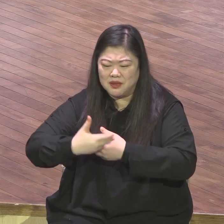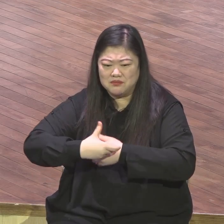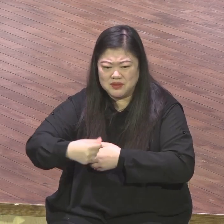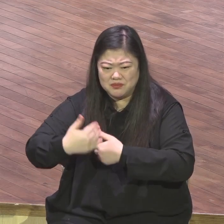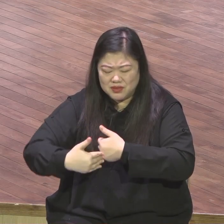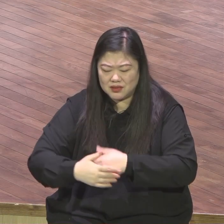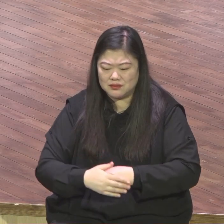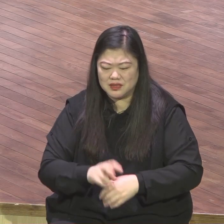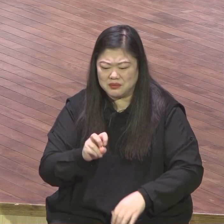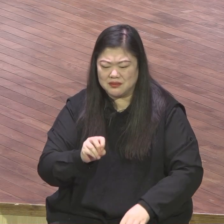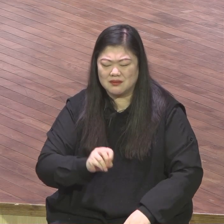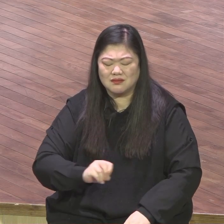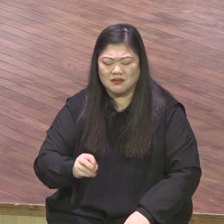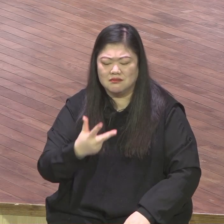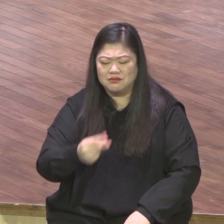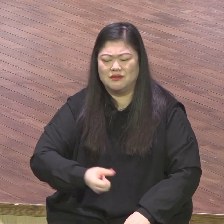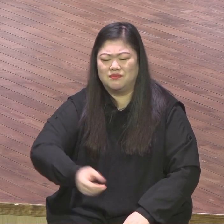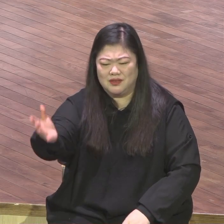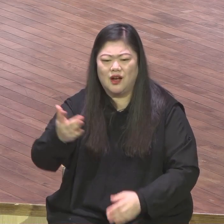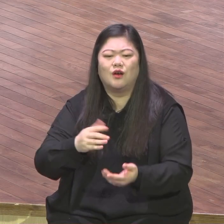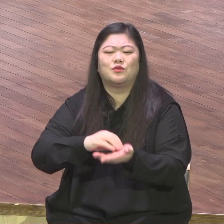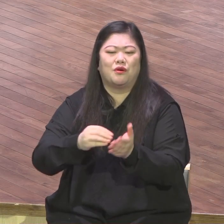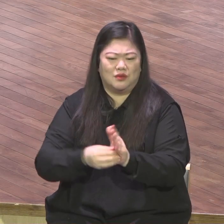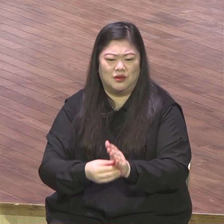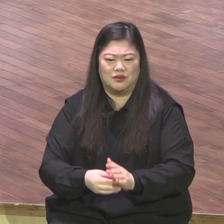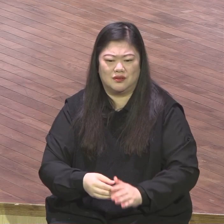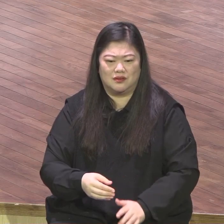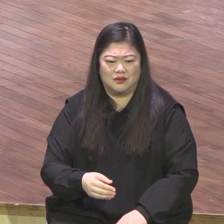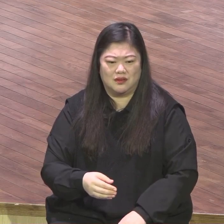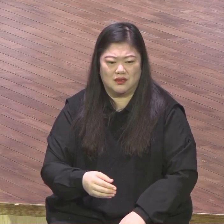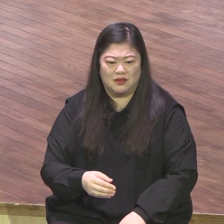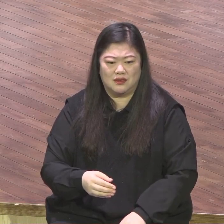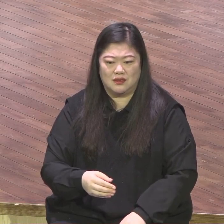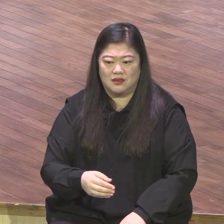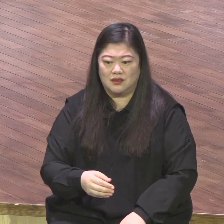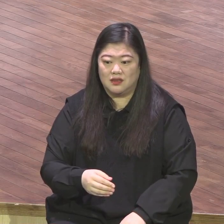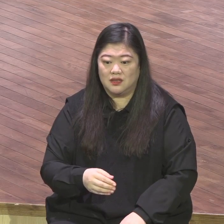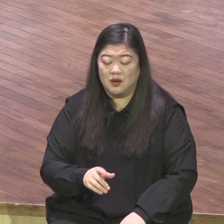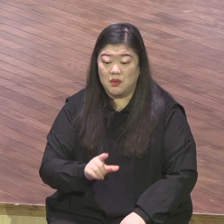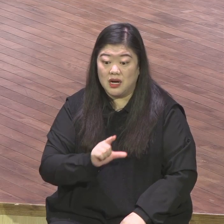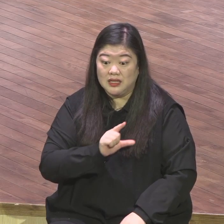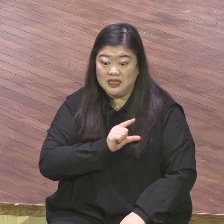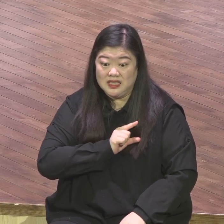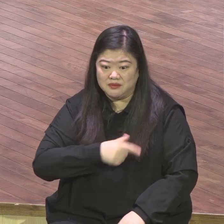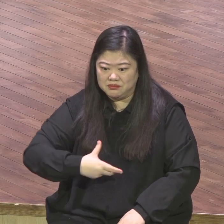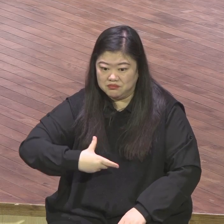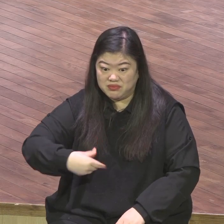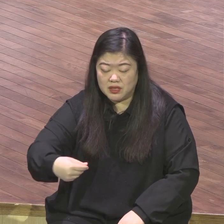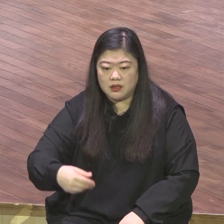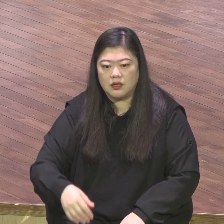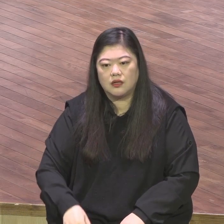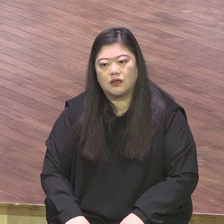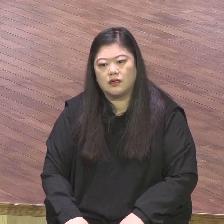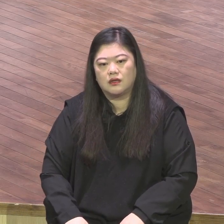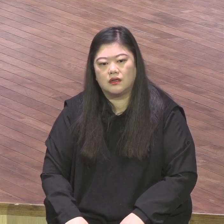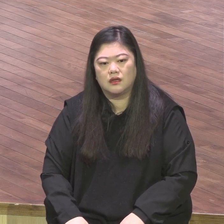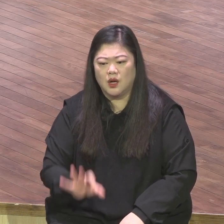어떤 분은 막 자기 없으면서도 막 자기 이름으로 은행에 돈 빌려가 빌려주는 거 안 갚아니까 원수다 둘 다 교회다